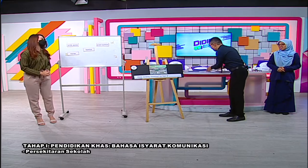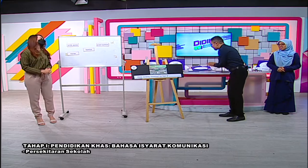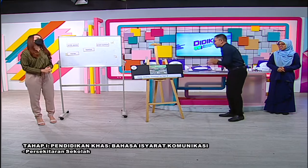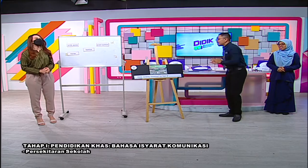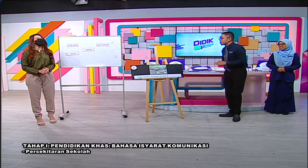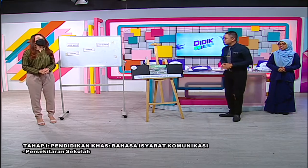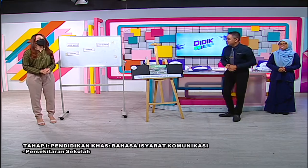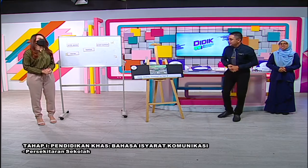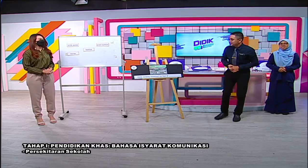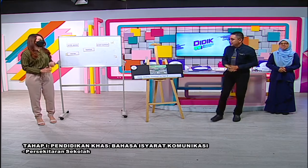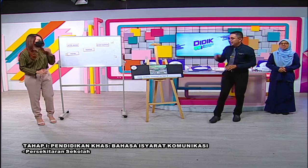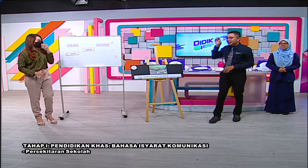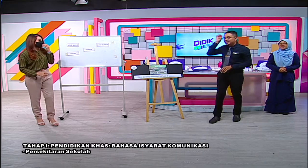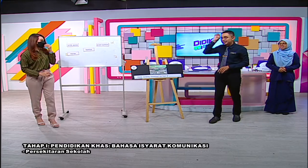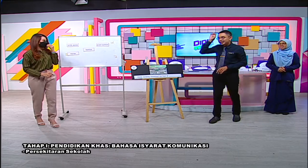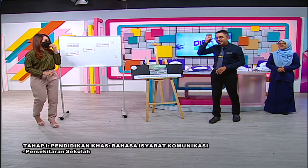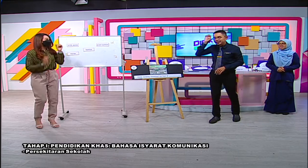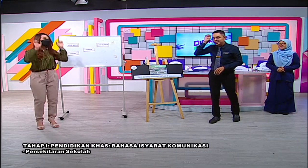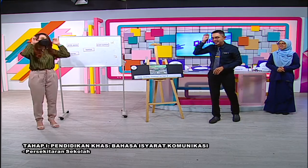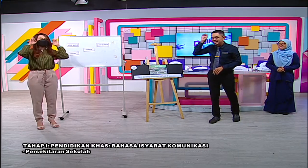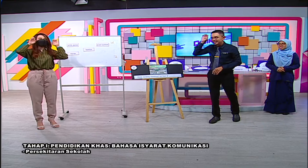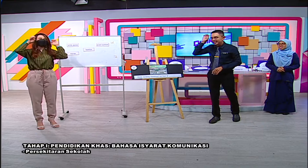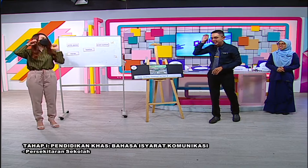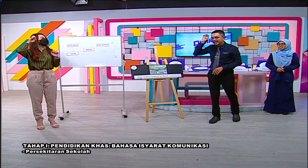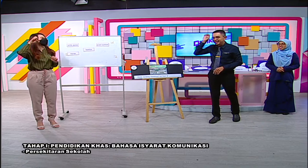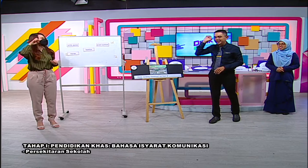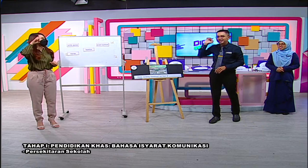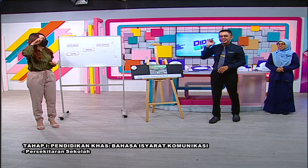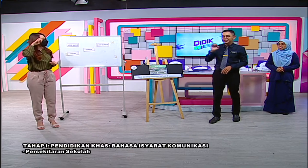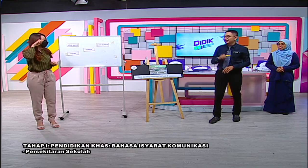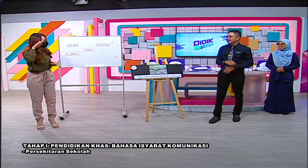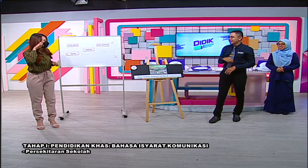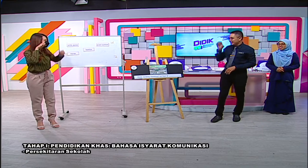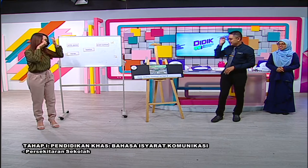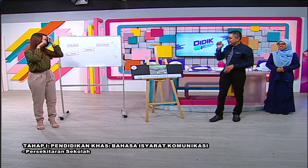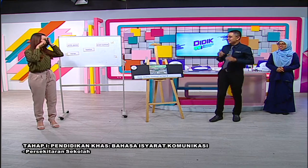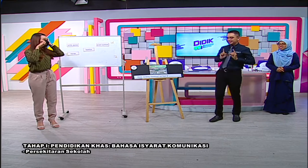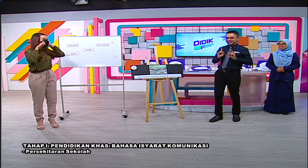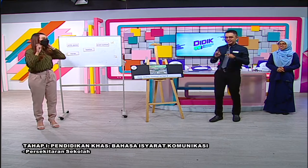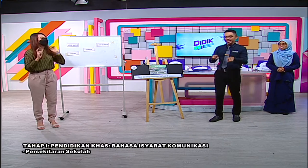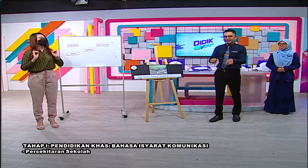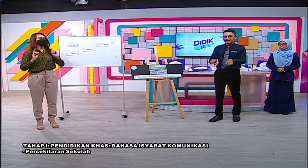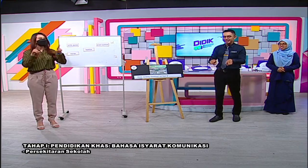Mana Kak Eli nak cuba ke? Okey, Eddie. Eddie sedang? Eddie sedang.